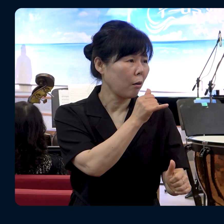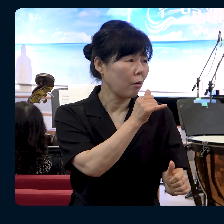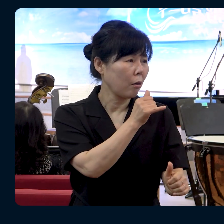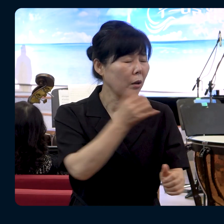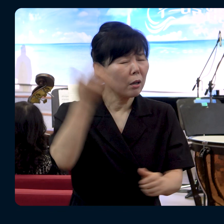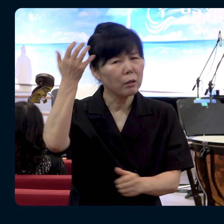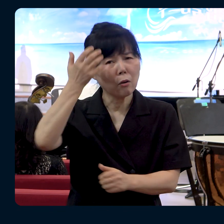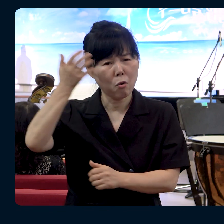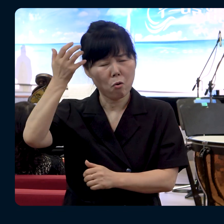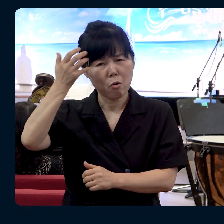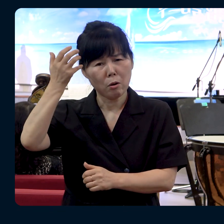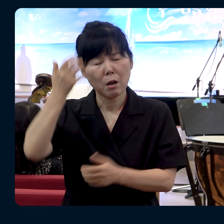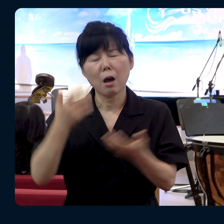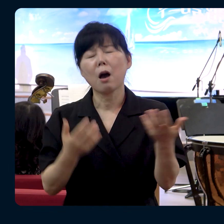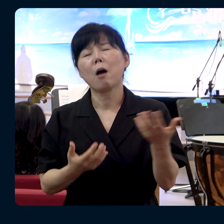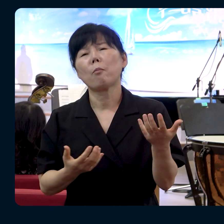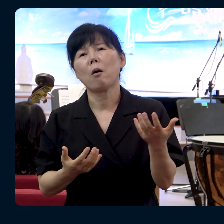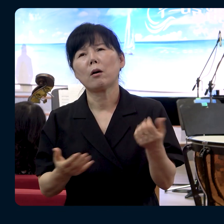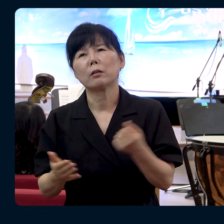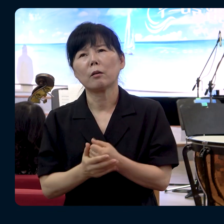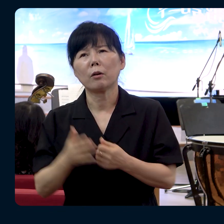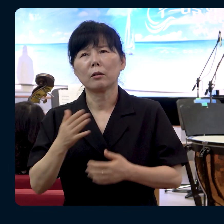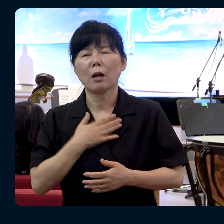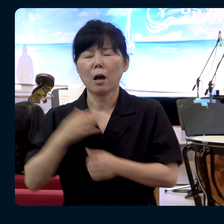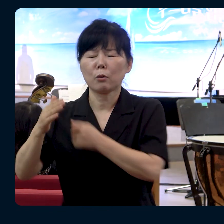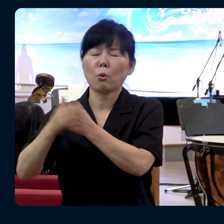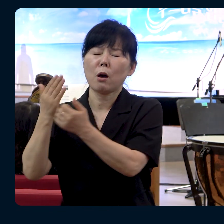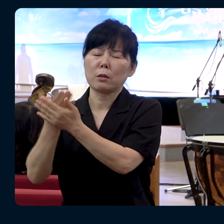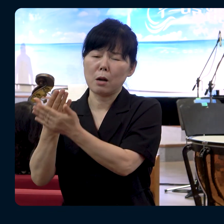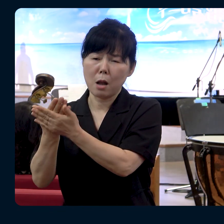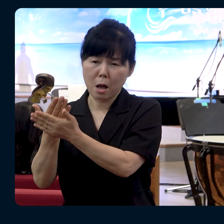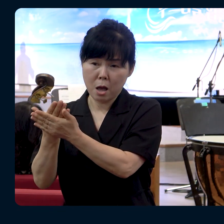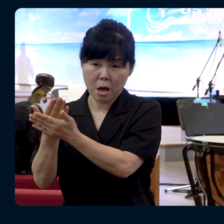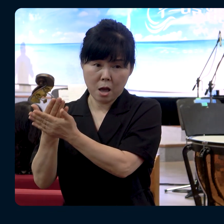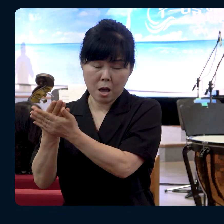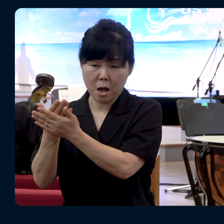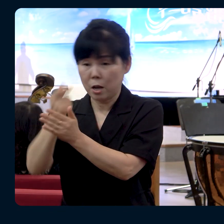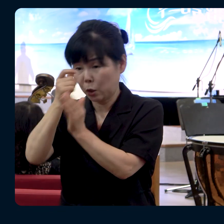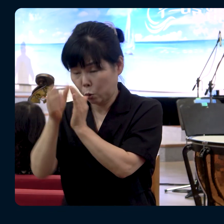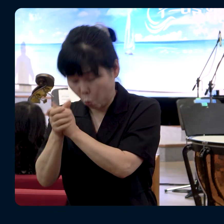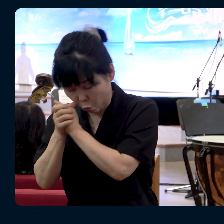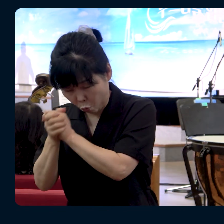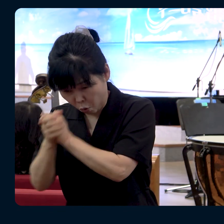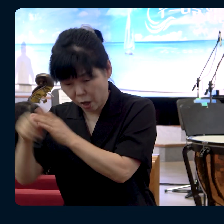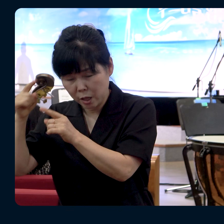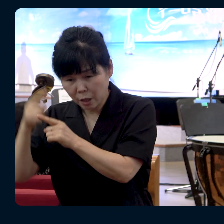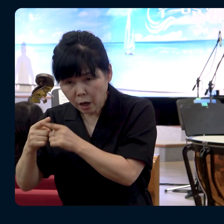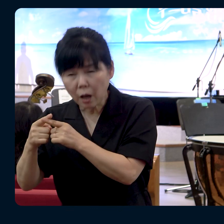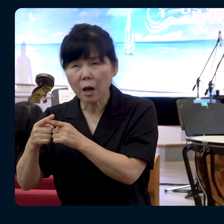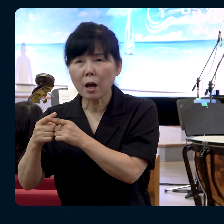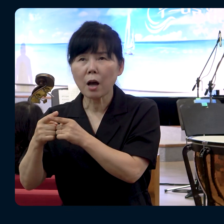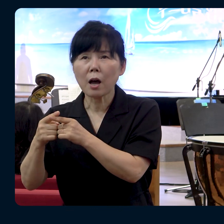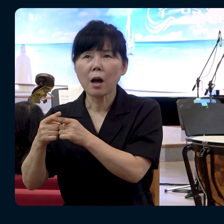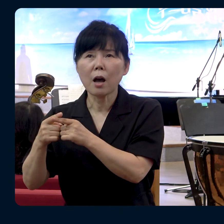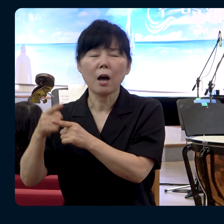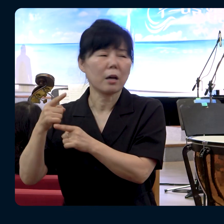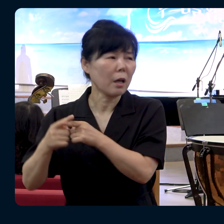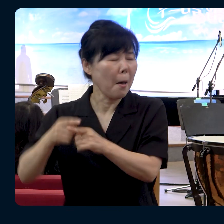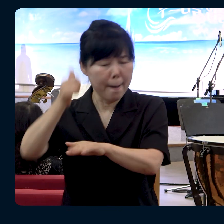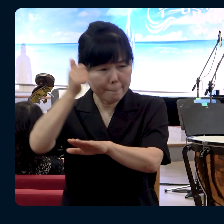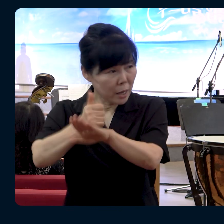아픕니다. 하나님, 나를 좀 도와주세요. 나 너무 힘듭니다. 이런 말을 하다가 이제 하나님이 그러나 가장 크신